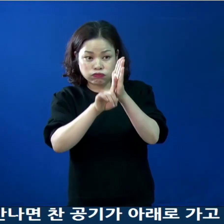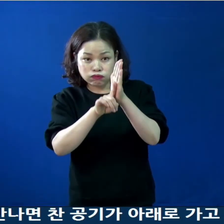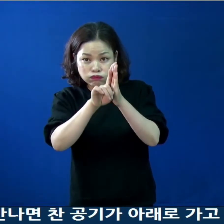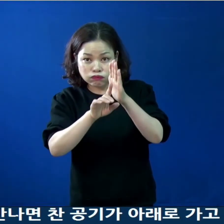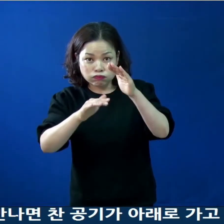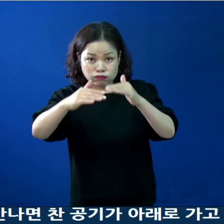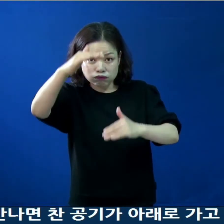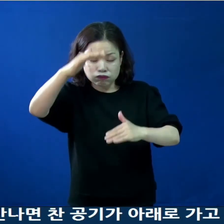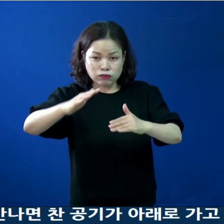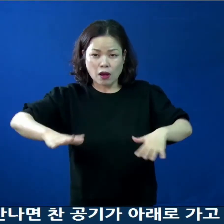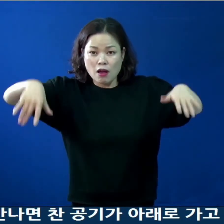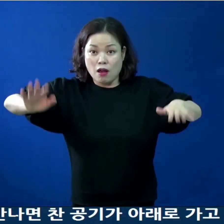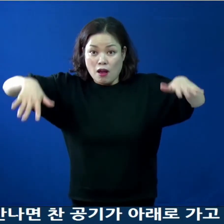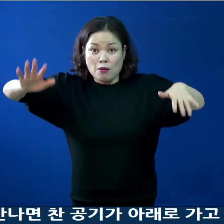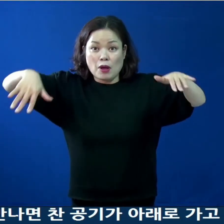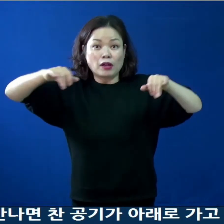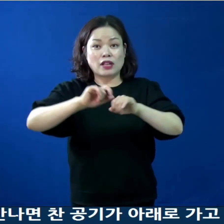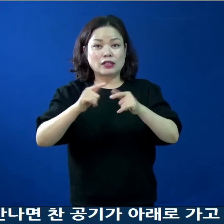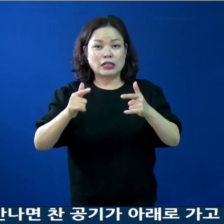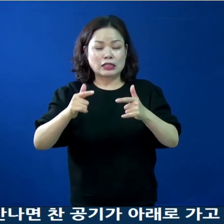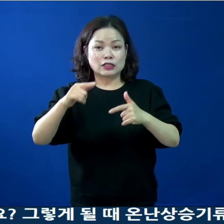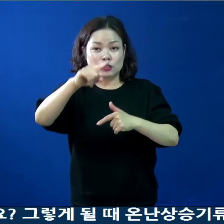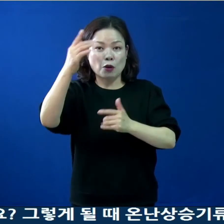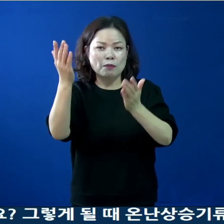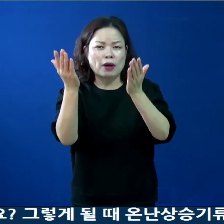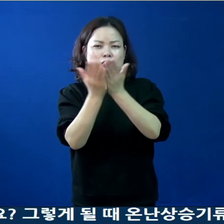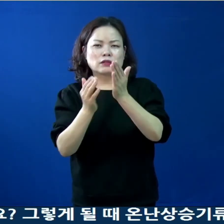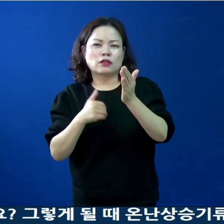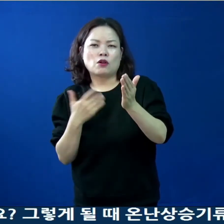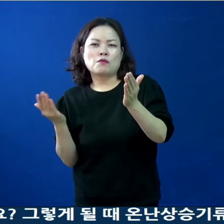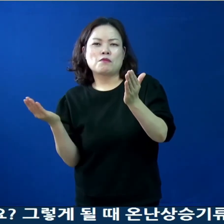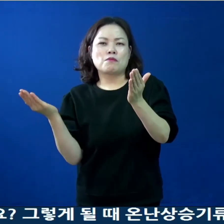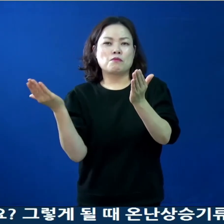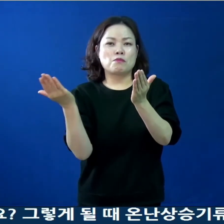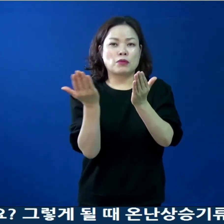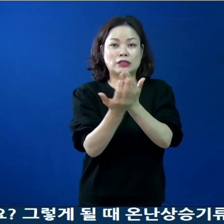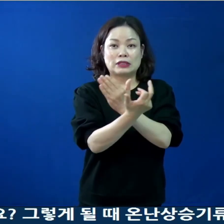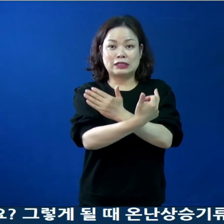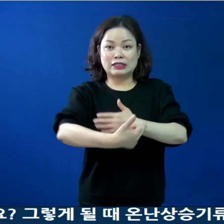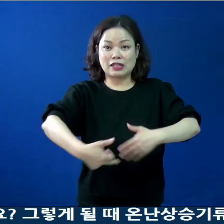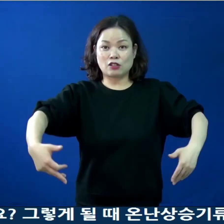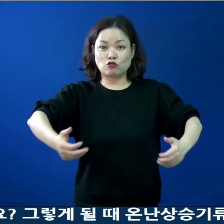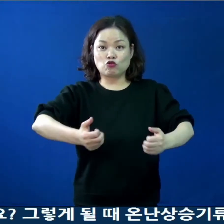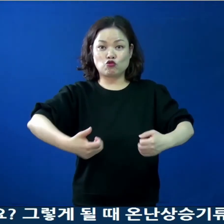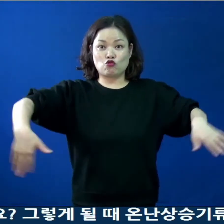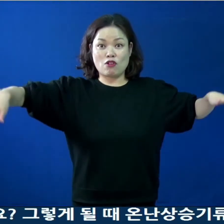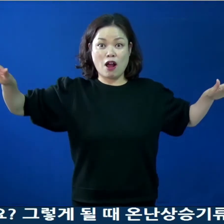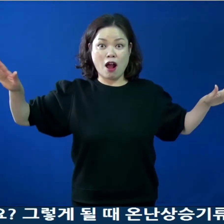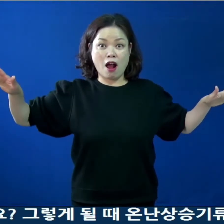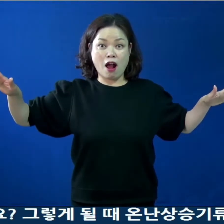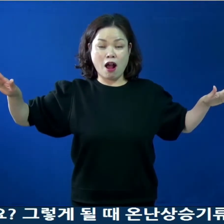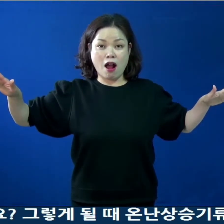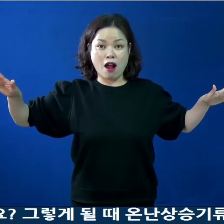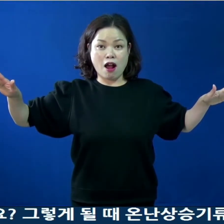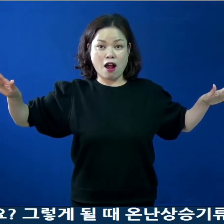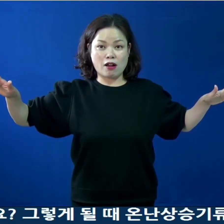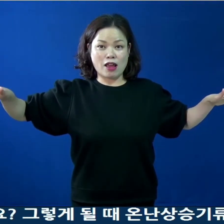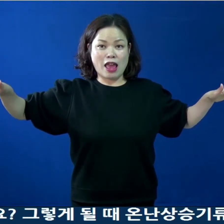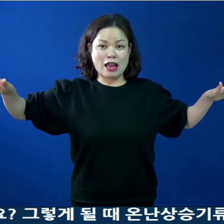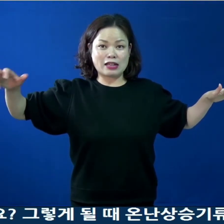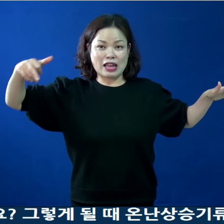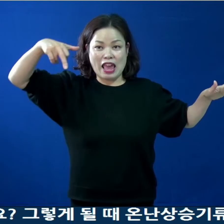막 이제 파닥거리는 게 아니라 그 기류에 자기를 던진다는 거예요. 그래서 큰 날개를 이렇게 쫙 피면 마치 그